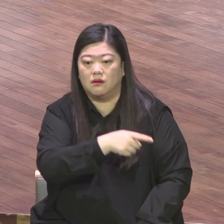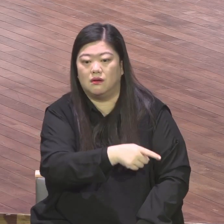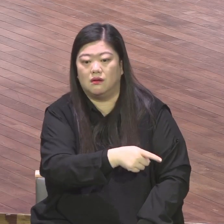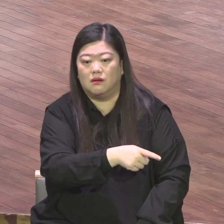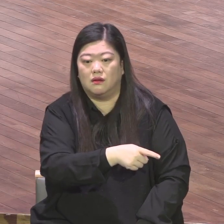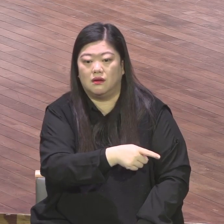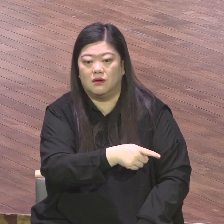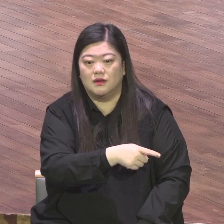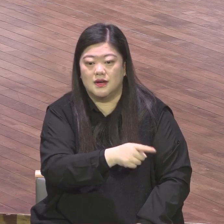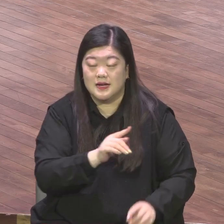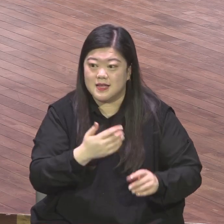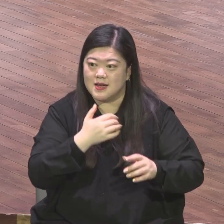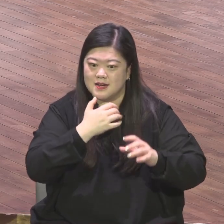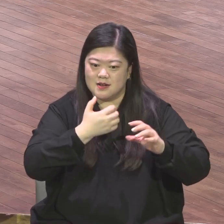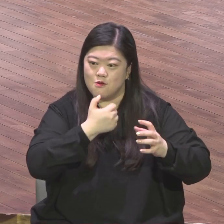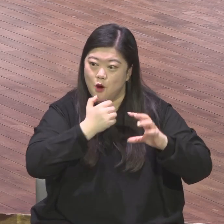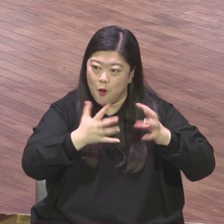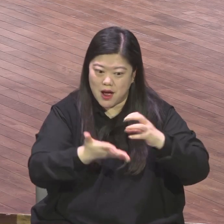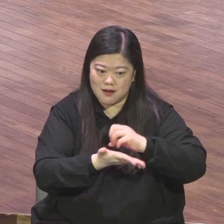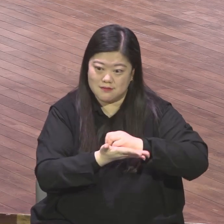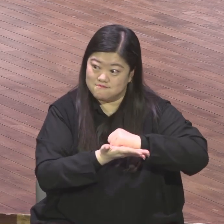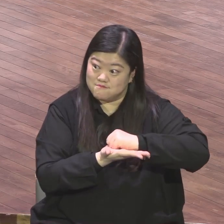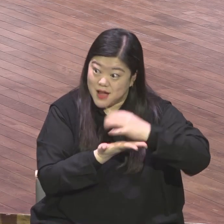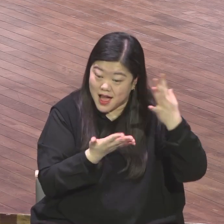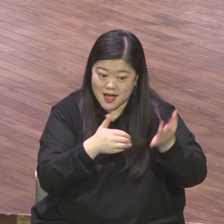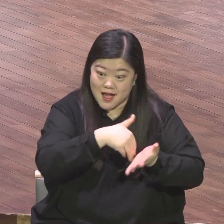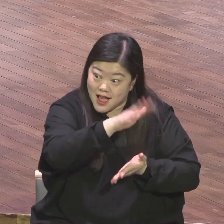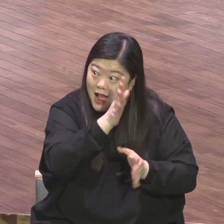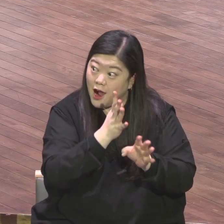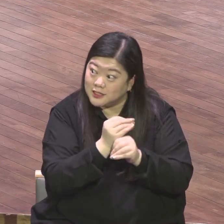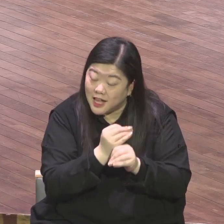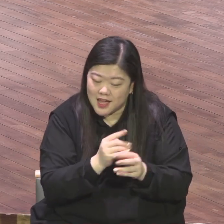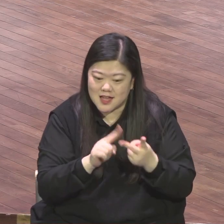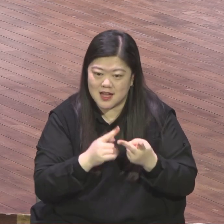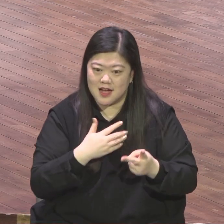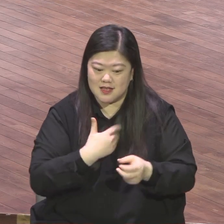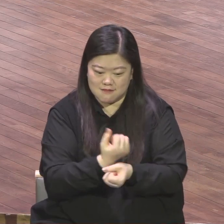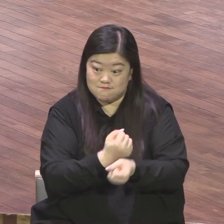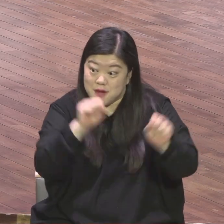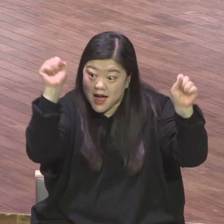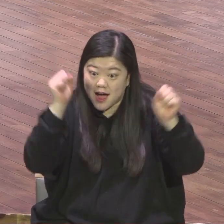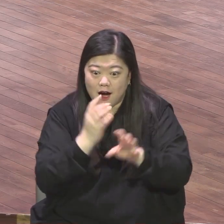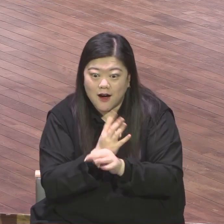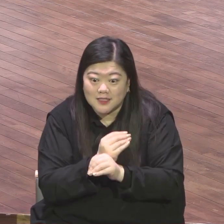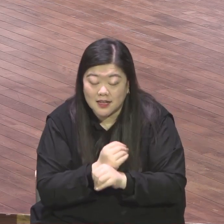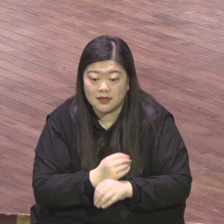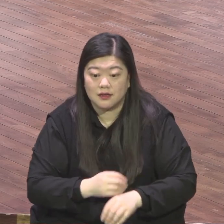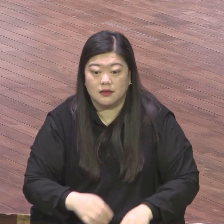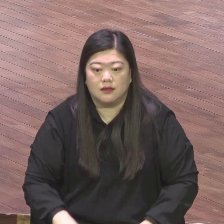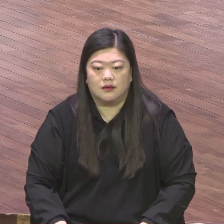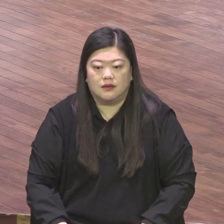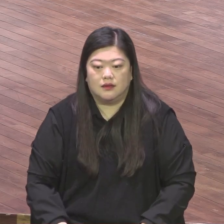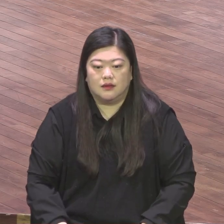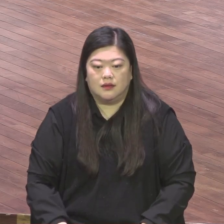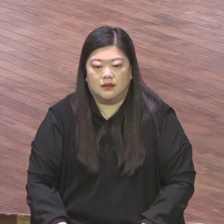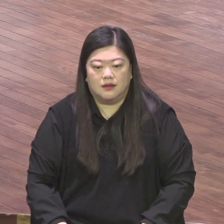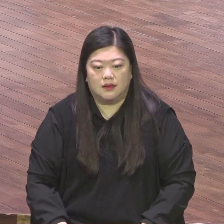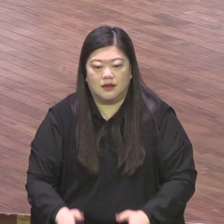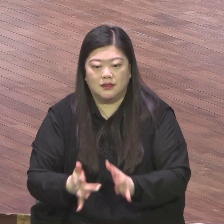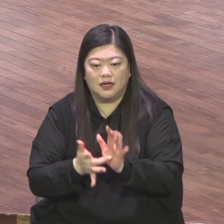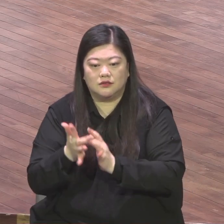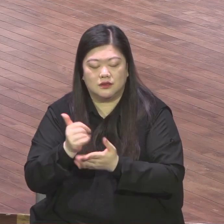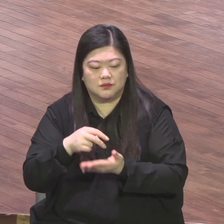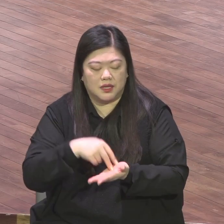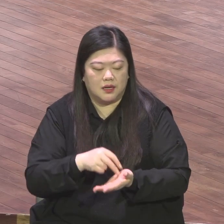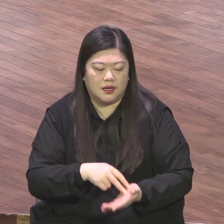오직 땅의 것, 이따가 없을 서론의 것, 로마 압제로부터 자유함을 얻는 여기만 초점 맞추고